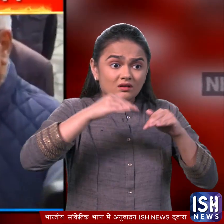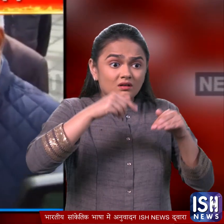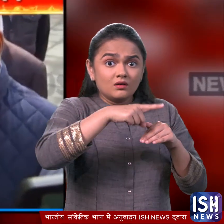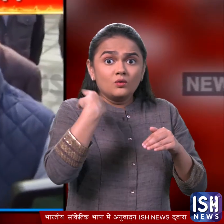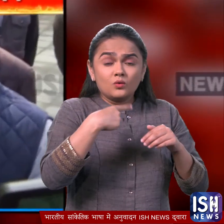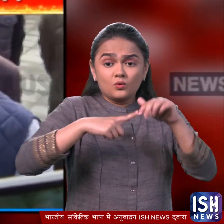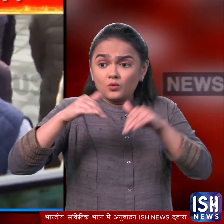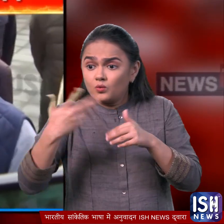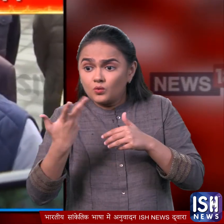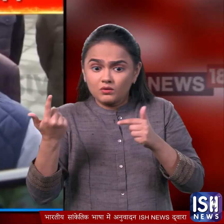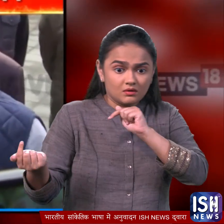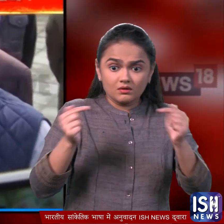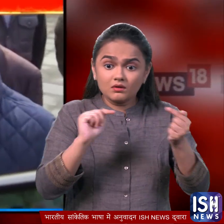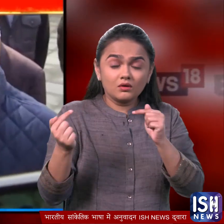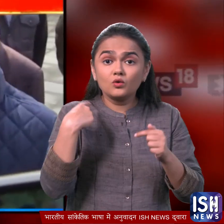लड़ेगी, इसको लेकर के